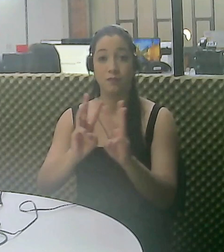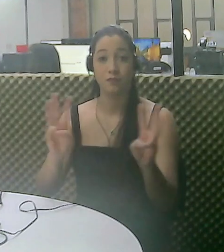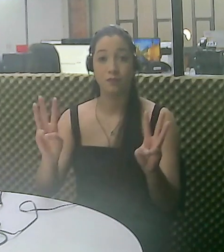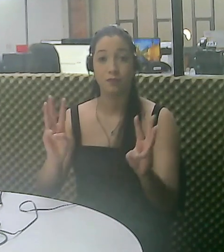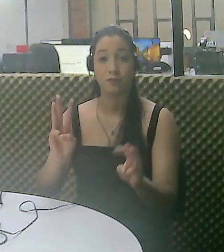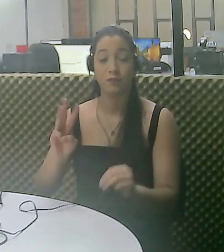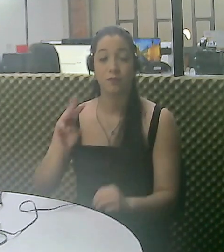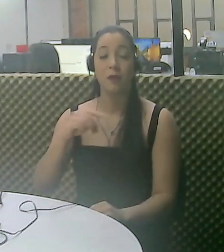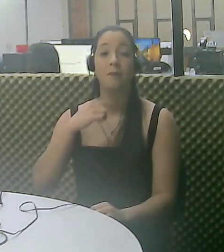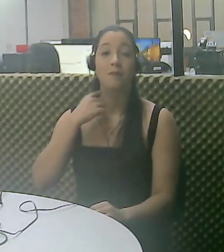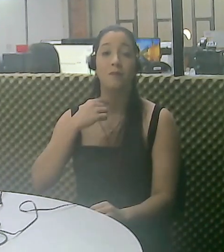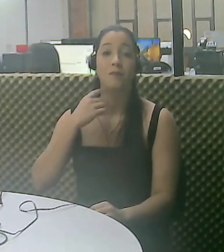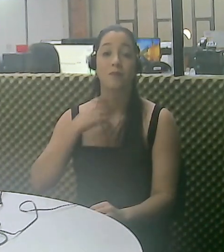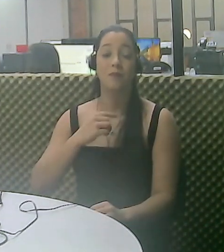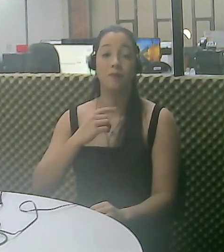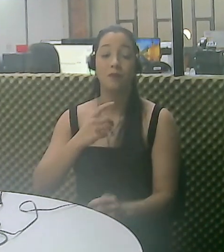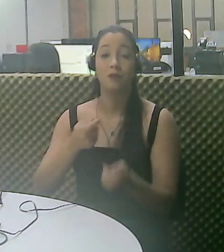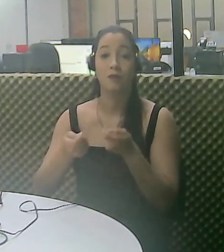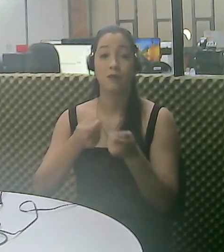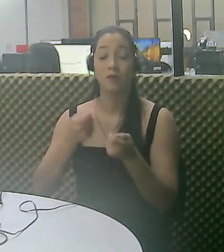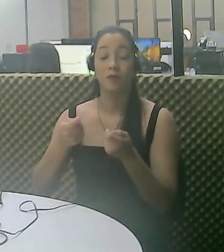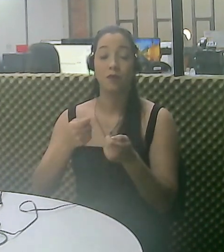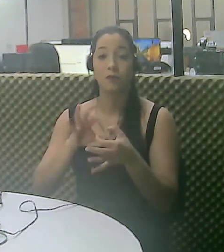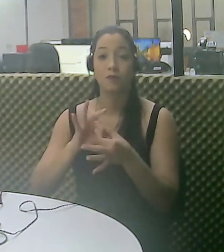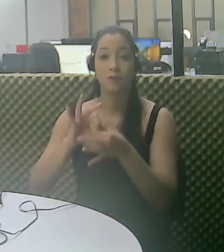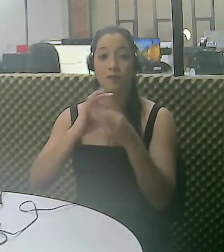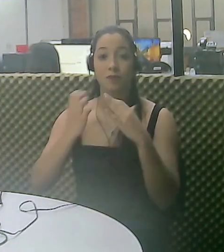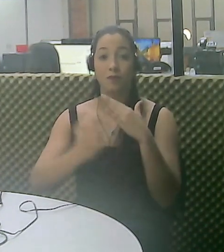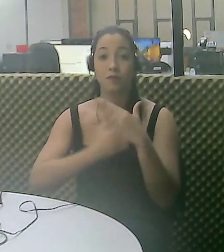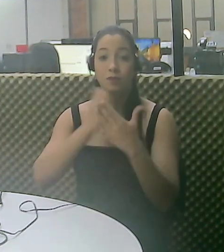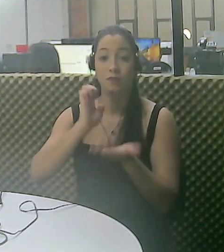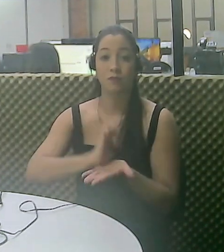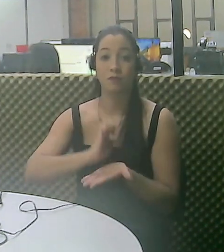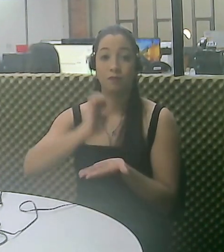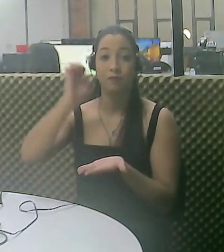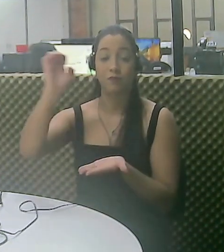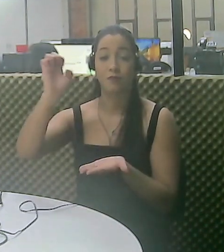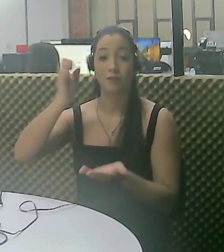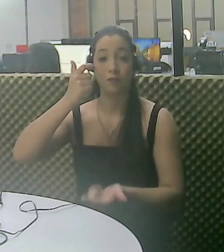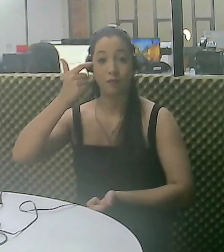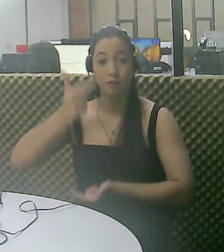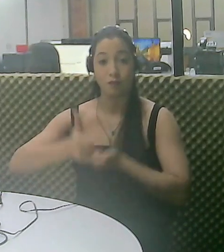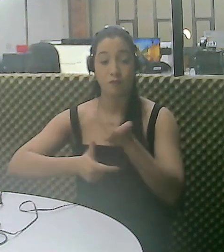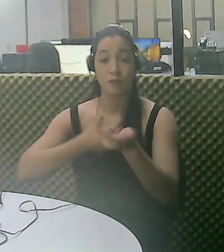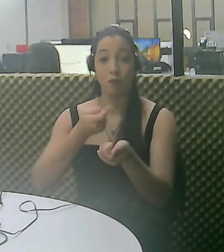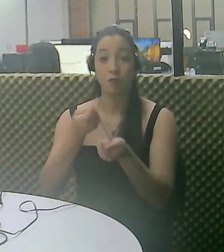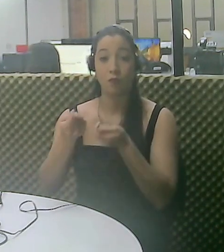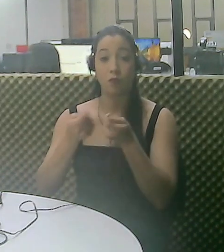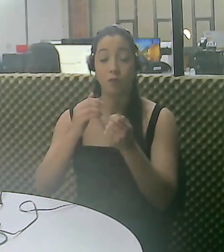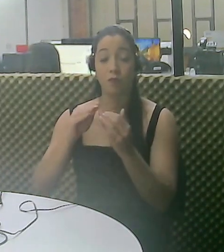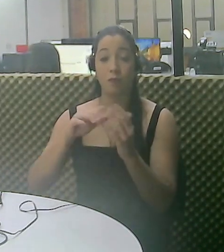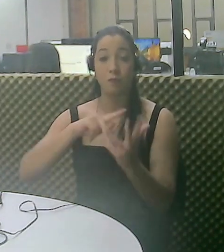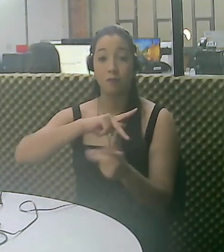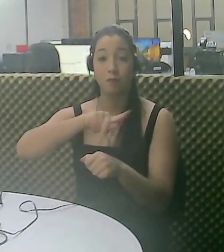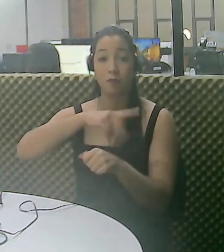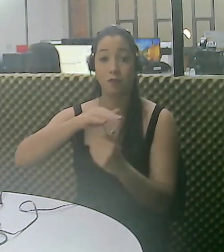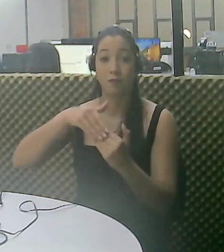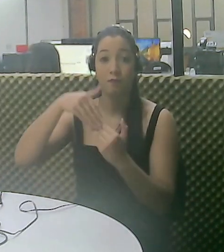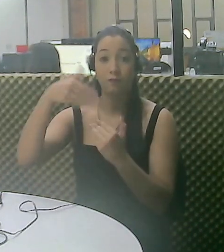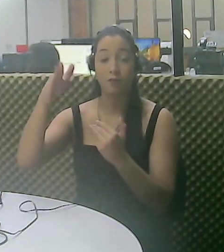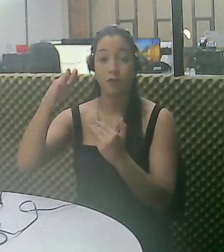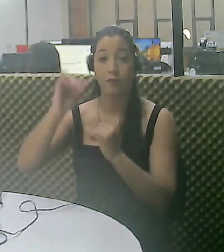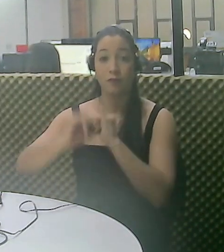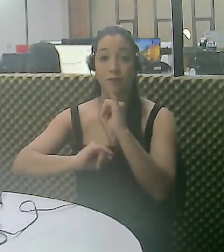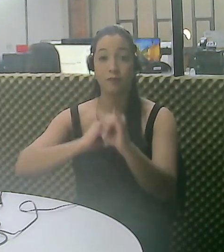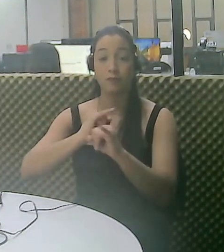Minas Business Connection visa atender empresas exportadoras e prestadoras de serviços de comércio exterior, criando uma vitrine